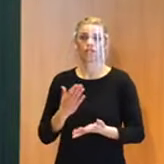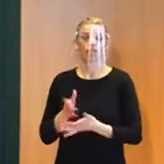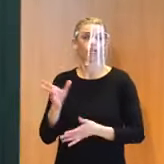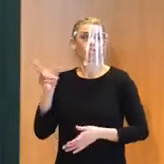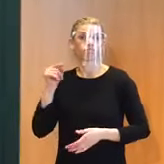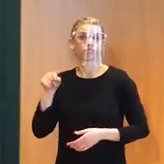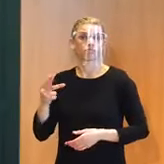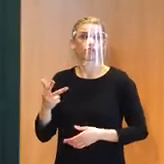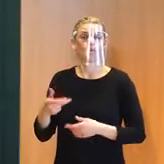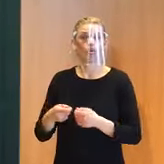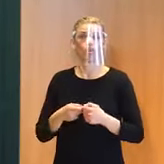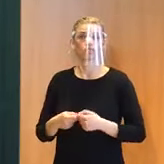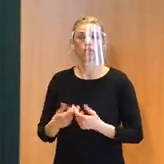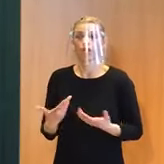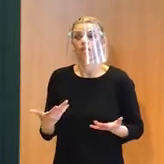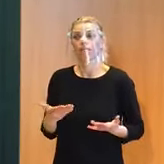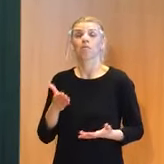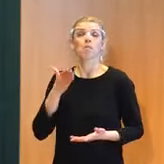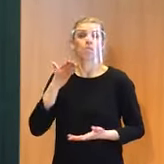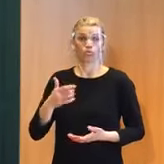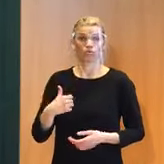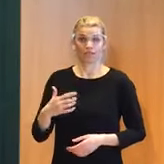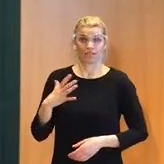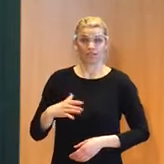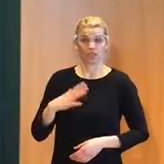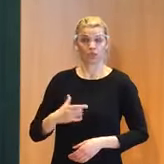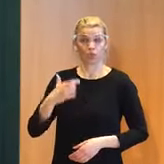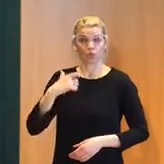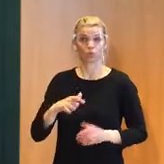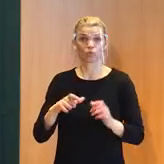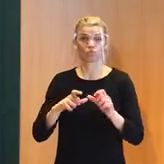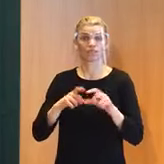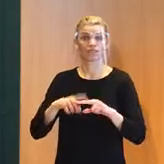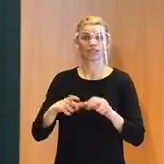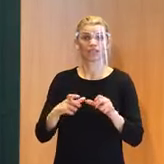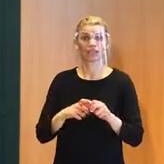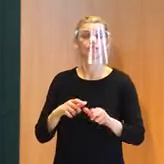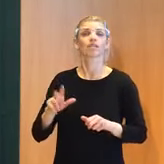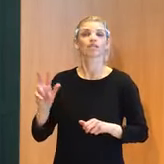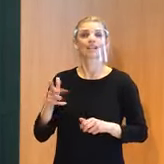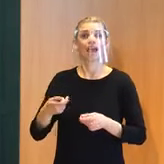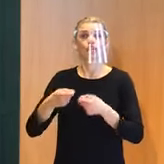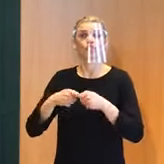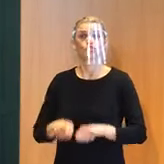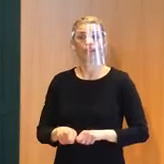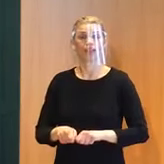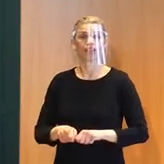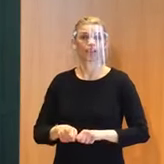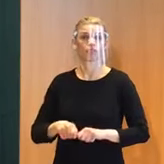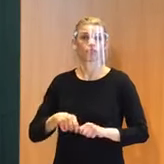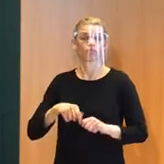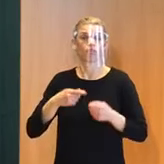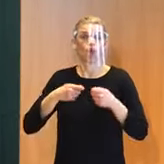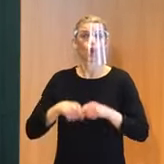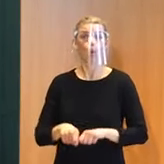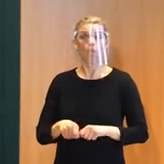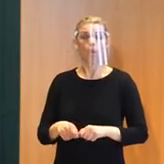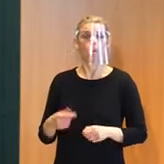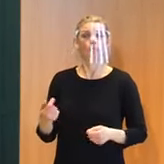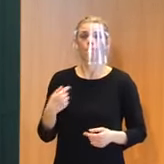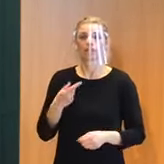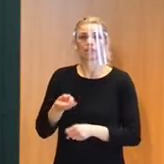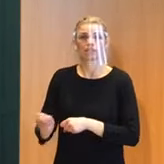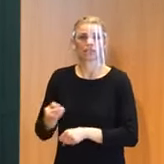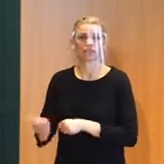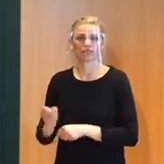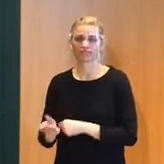Buď nás do koalície chcú ako partnera s pevným 13-členným poslaneckým klubom, alebo nechcú. To my nevieme k tomu nikoho nútiť, my